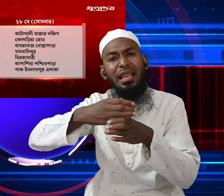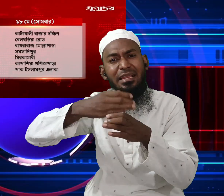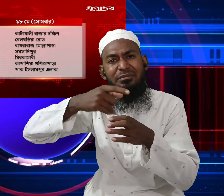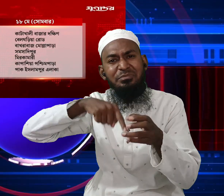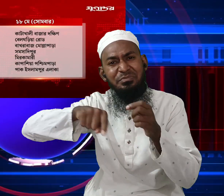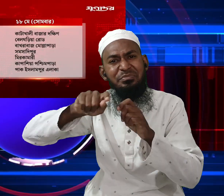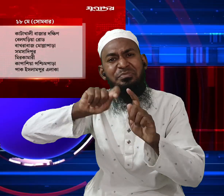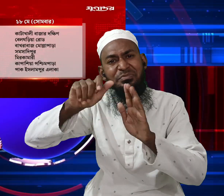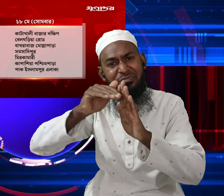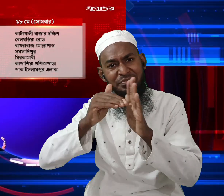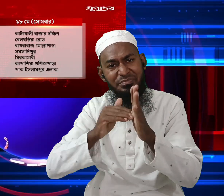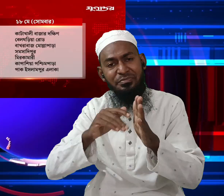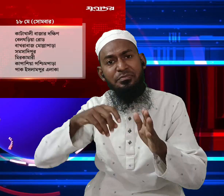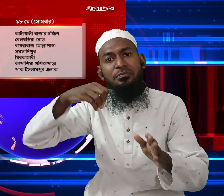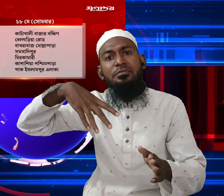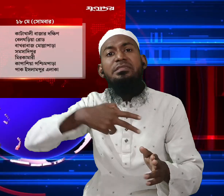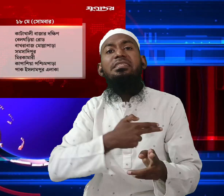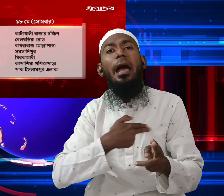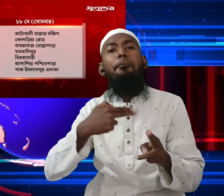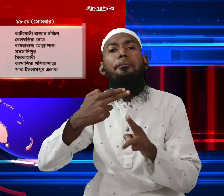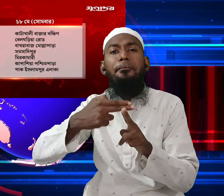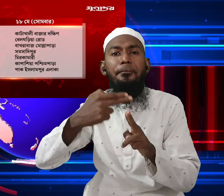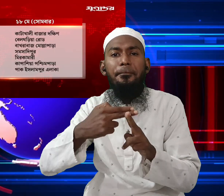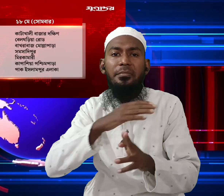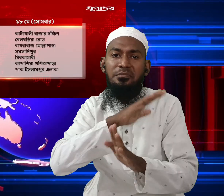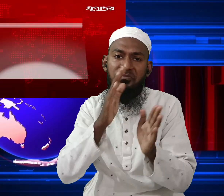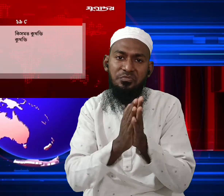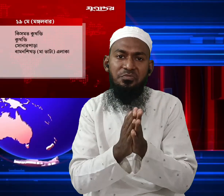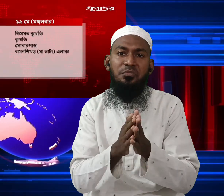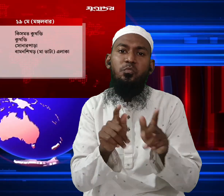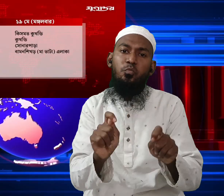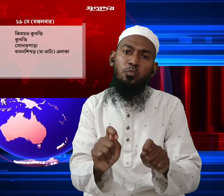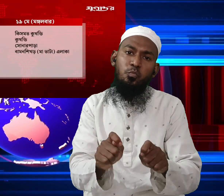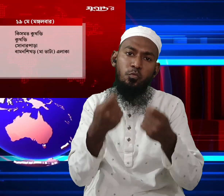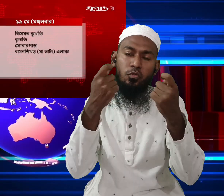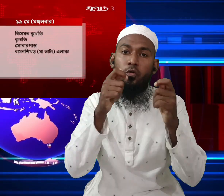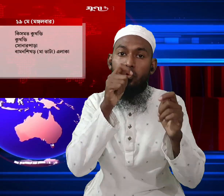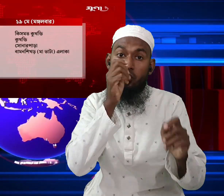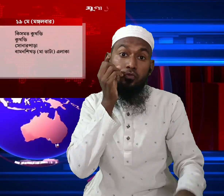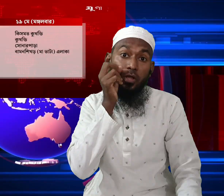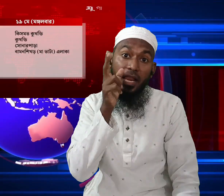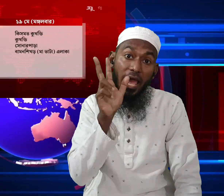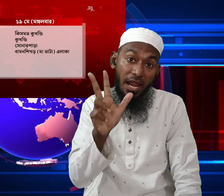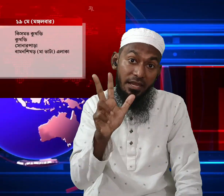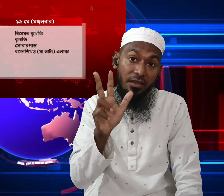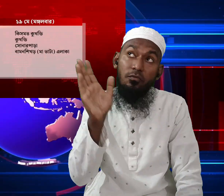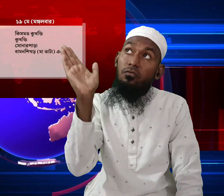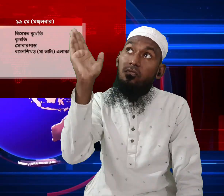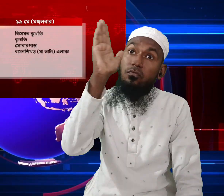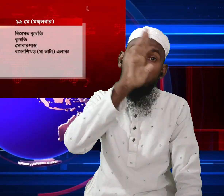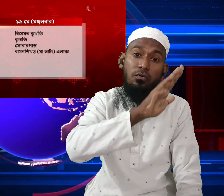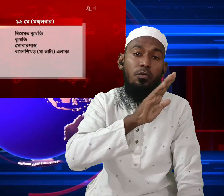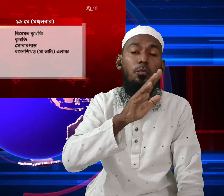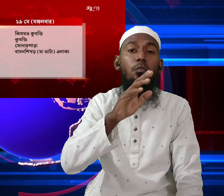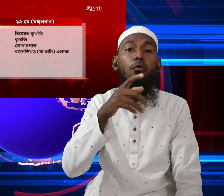মীরকামারি, কাপাসিয়া পশ্চিমপাড়া ও পাক ইসলামপুর এলাকায়। ১৯ মে মঙ্গলবার বিদ্যুৎ থাকছে না কিসমত